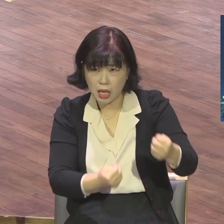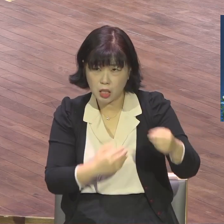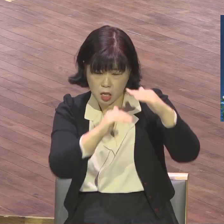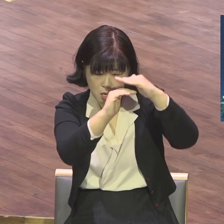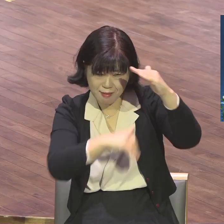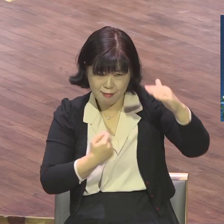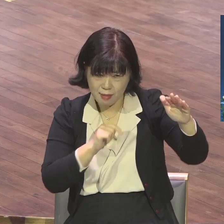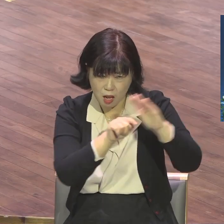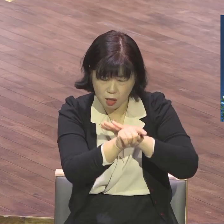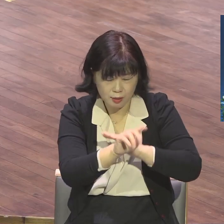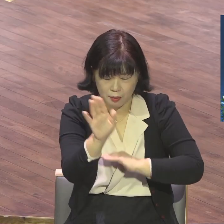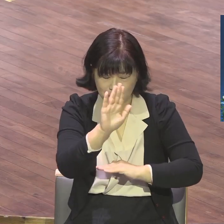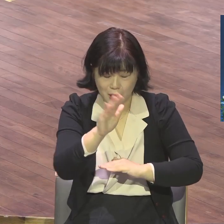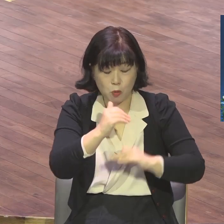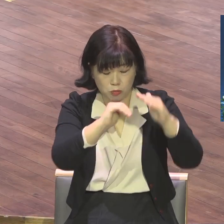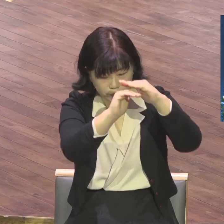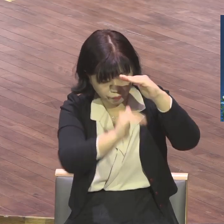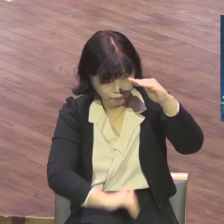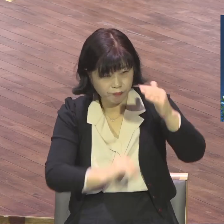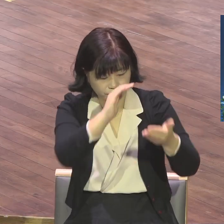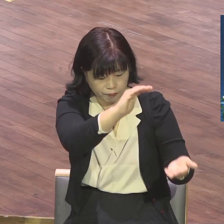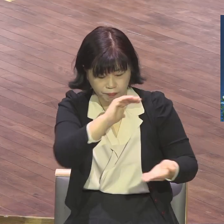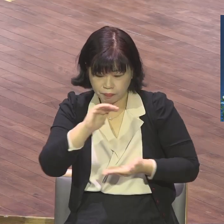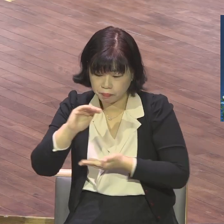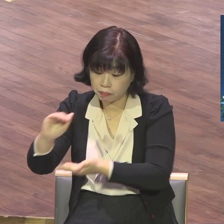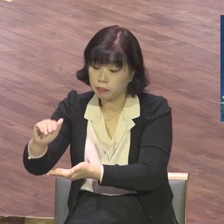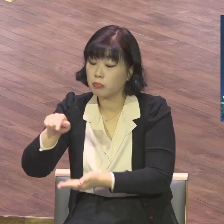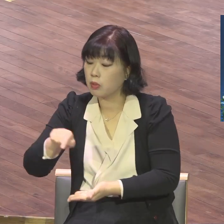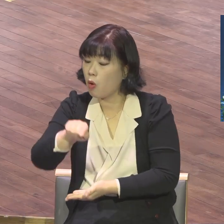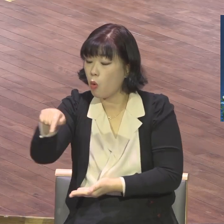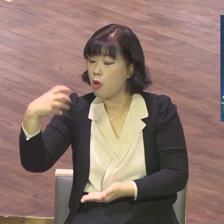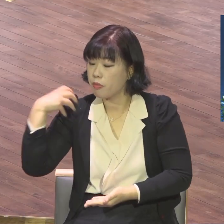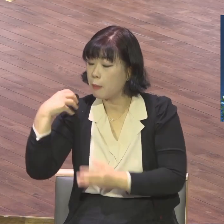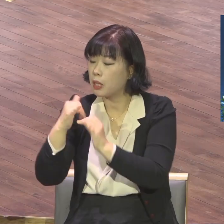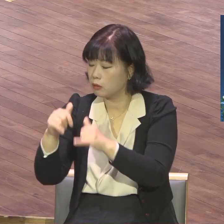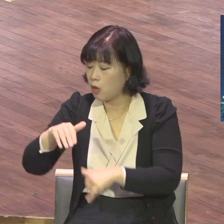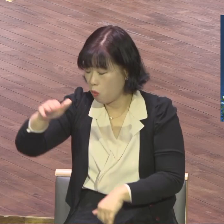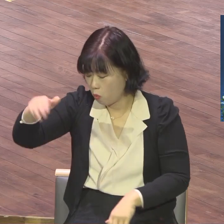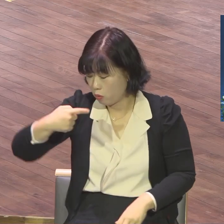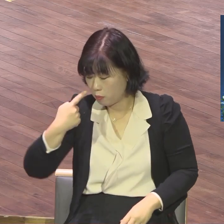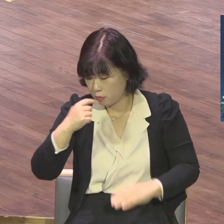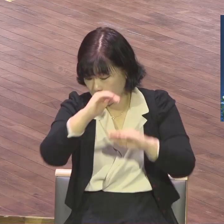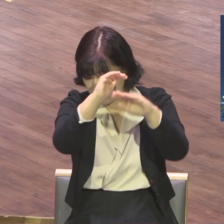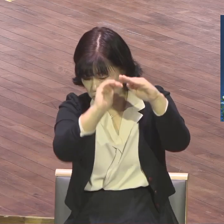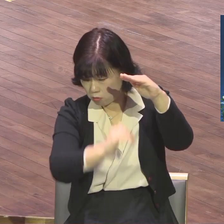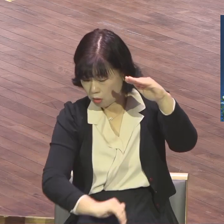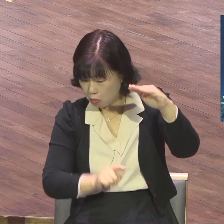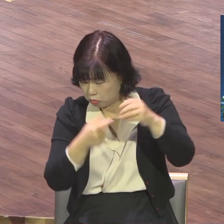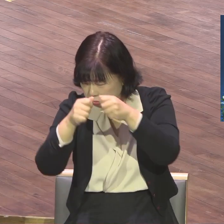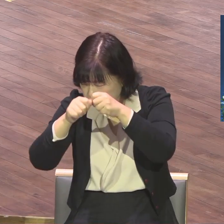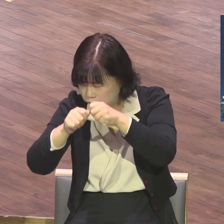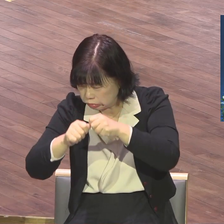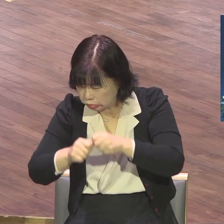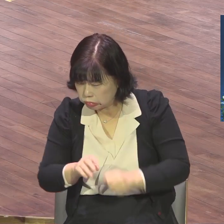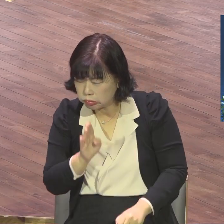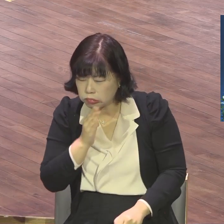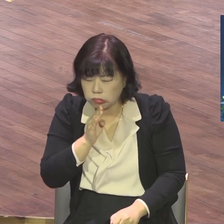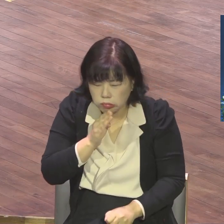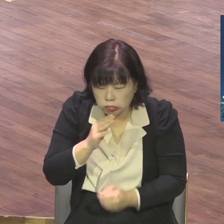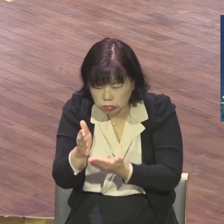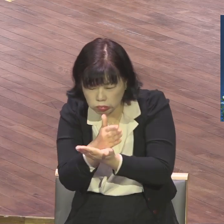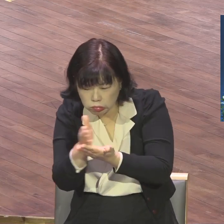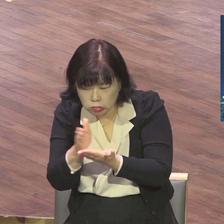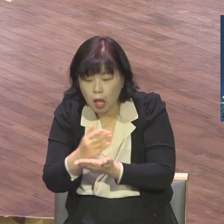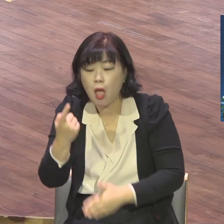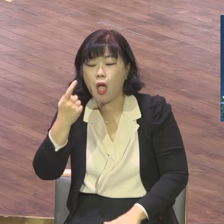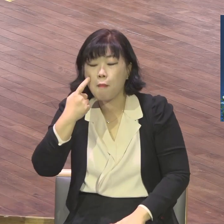망대를 세워가야 되는데, 지금 전 세계가 난리예요, 지금. 이 선교사가 다니면서 문을 열어놓으니까 도와달라고, 함께